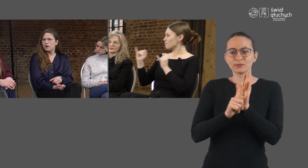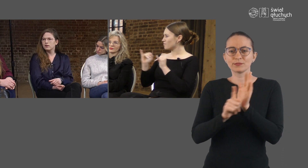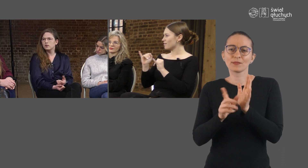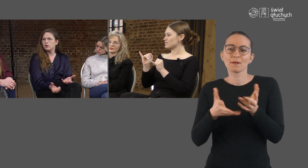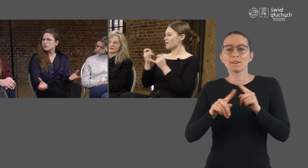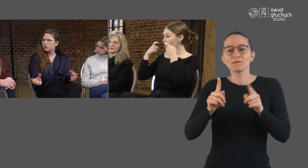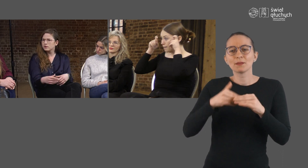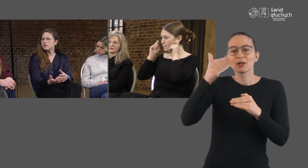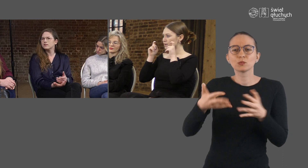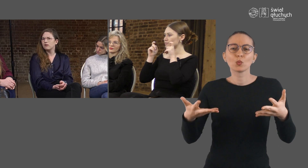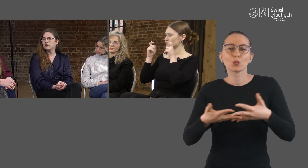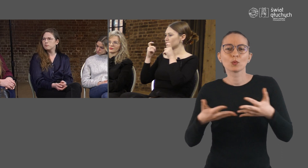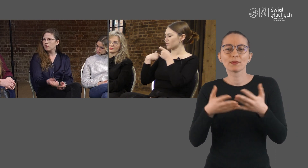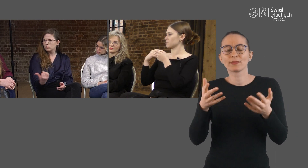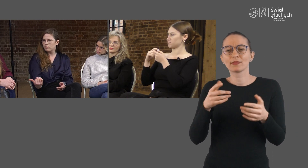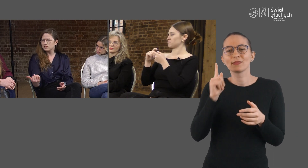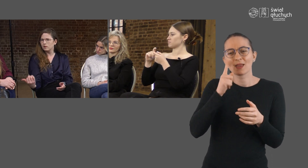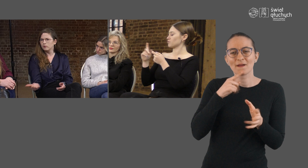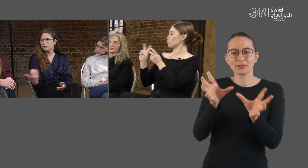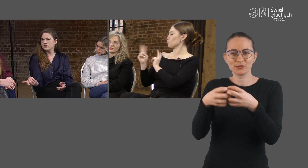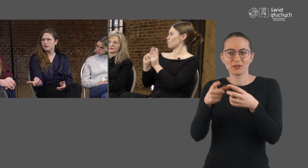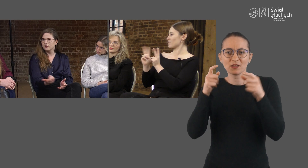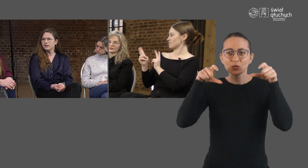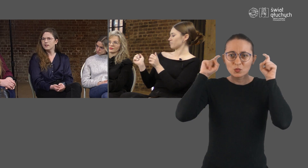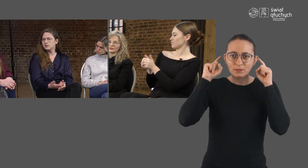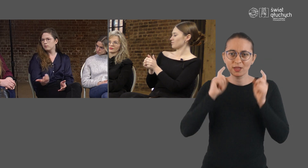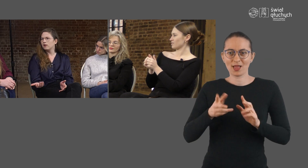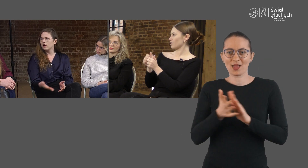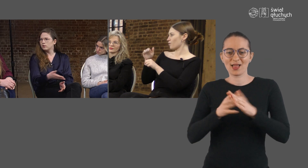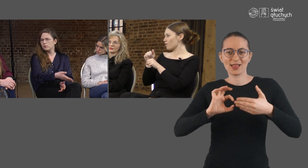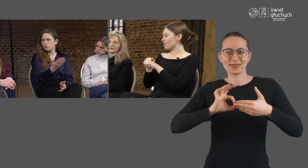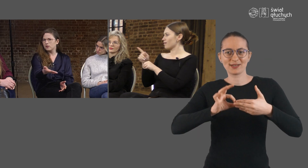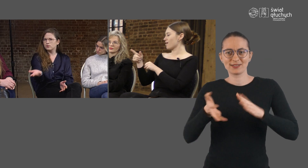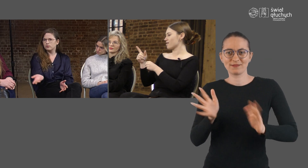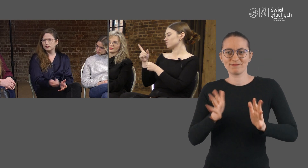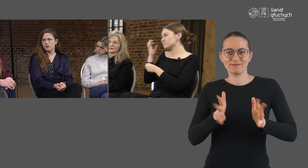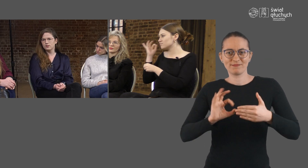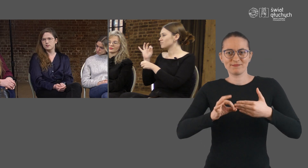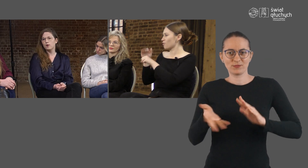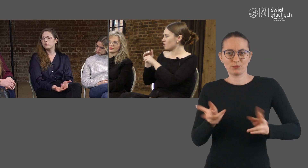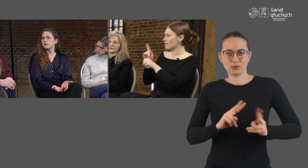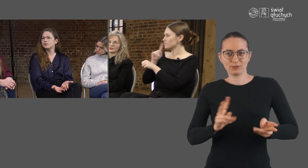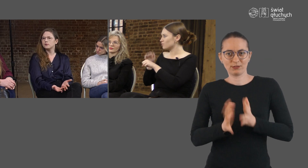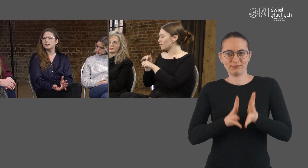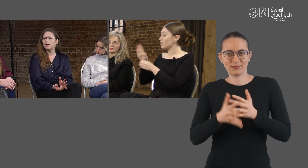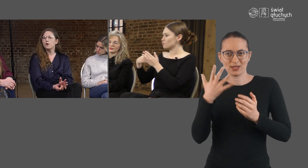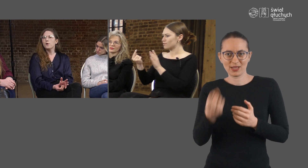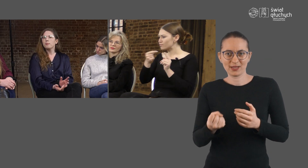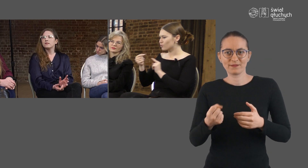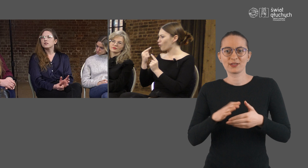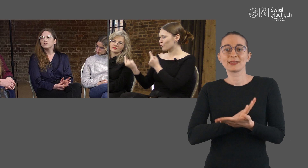wyłączałam aparaty i byłam szybko przebodźcowana, a miałam tłumacza obok, koleżankę, czy tam kolega, który mi tłumaczył, czego dotyczyła powiedzmy